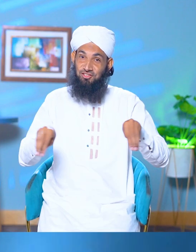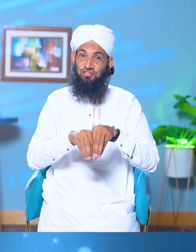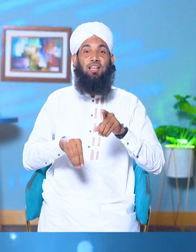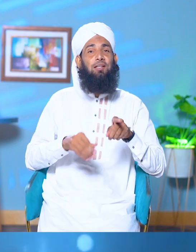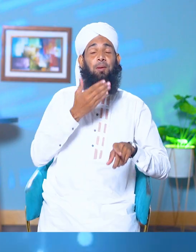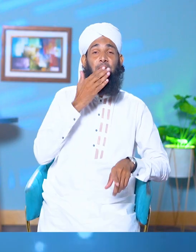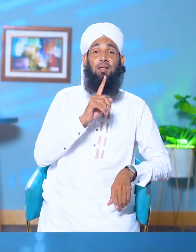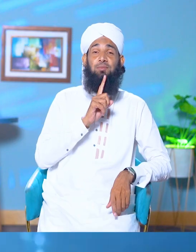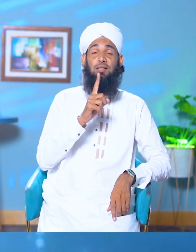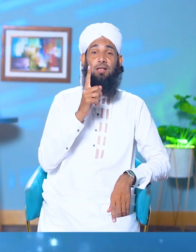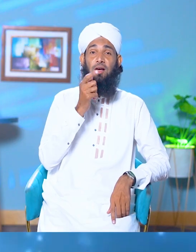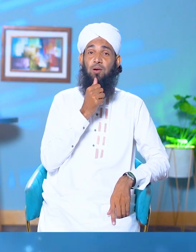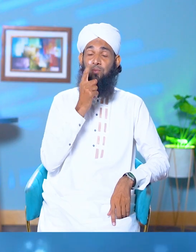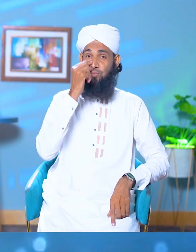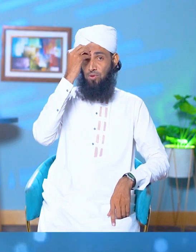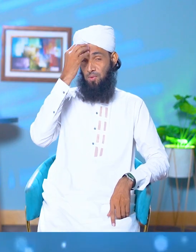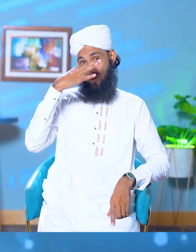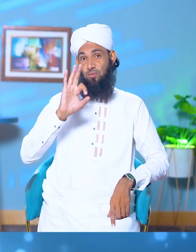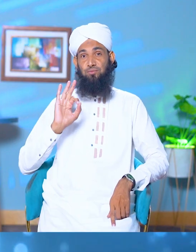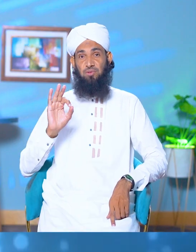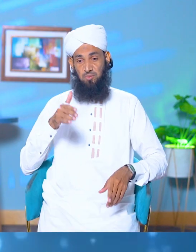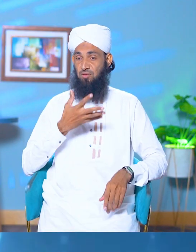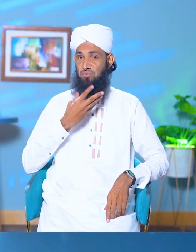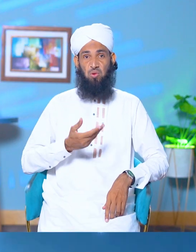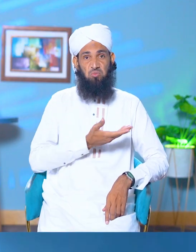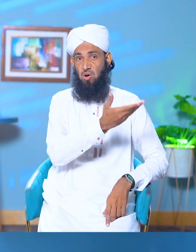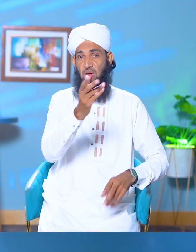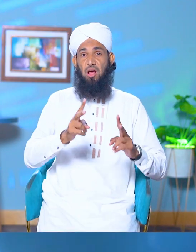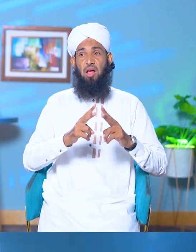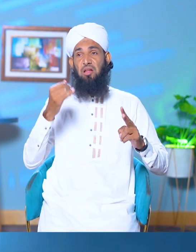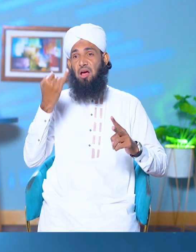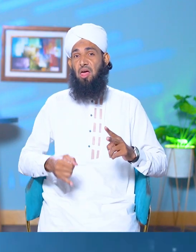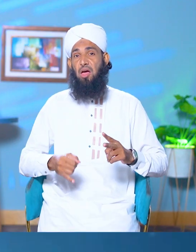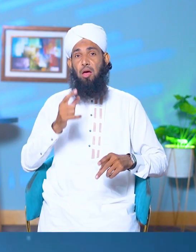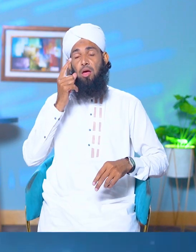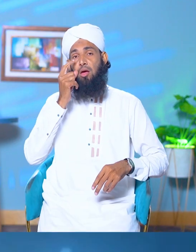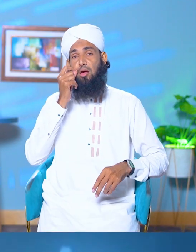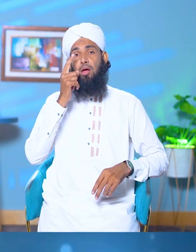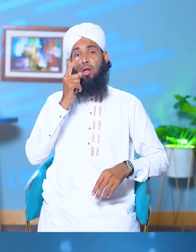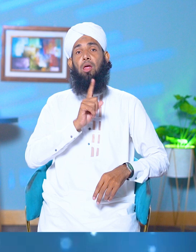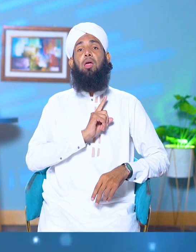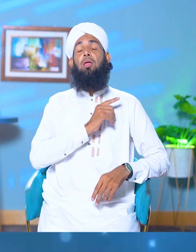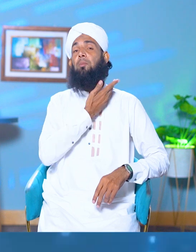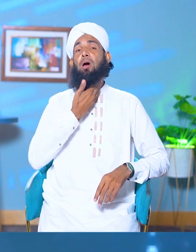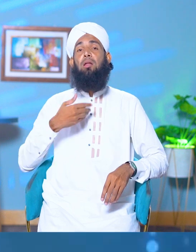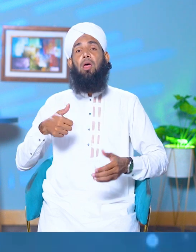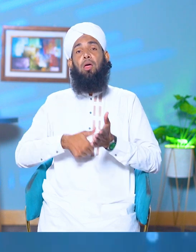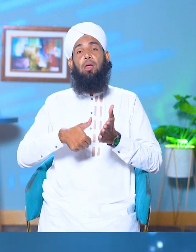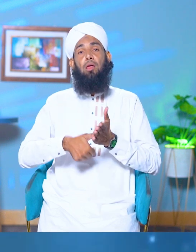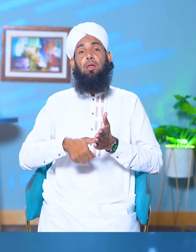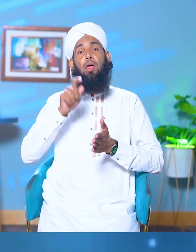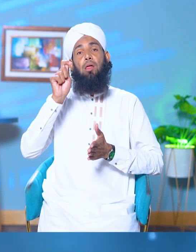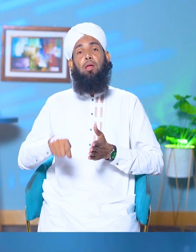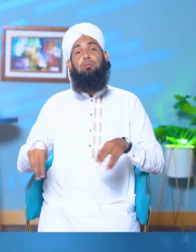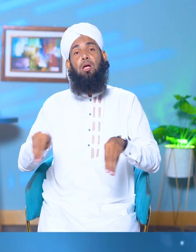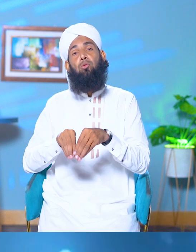یقین مانے خوش نصیب ہیں۔ یہاں تو بیٹا لا کر کھڑی کر دیتا ہے اور بیٹی لا کر کھڑا کر دیتی ہے کہ میں نے اسے شادی کر لی ہے،